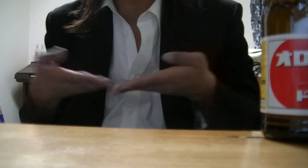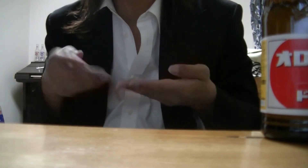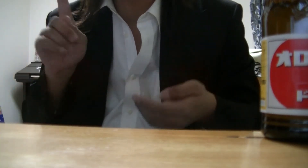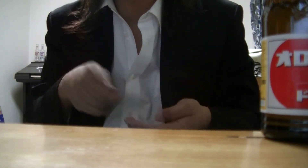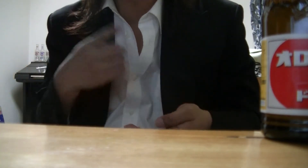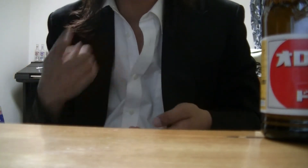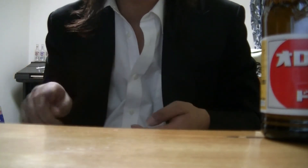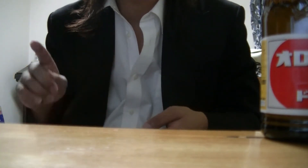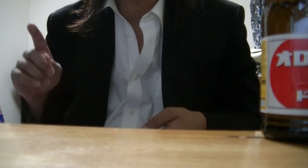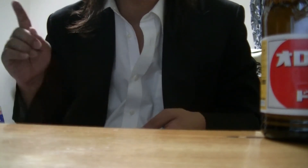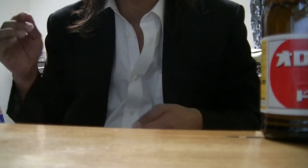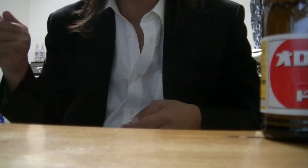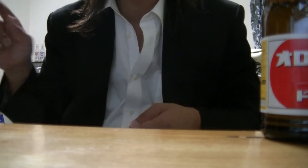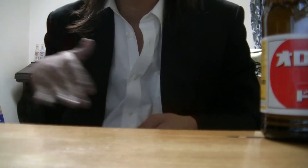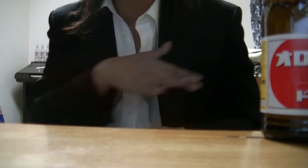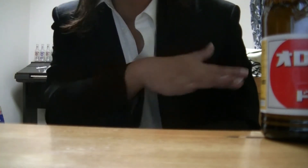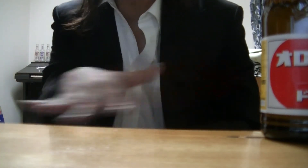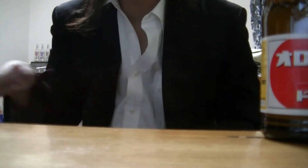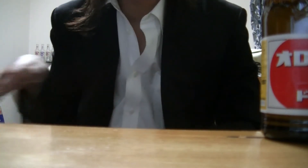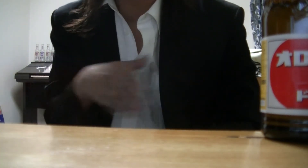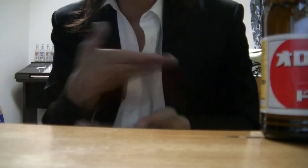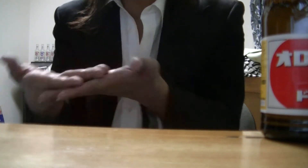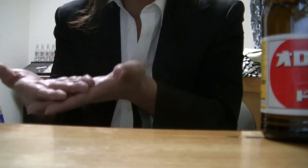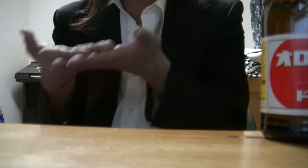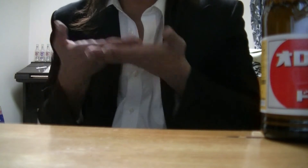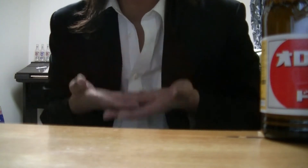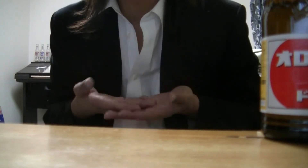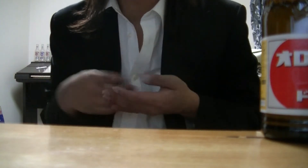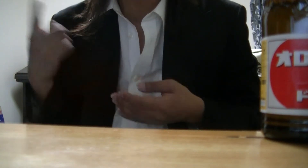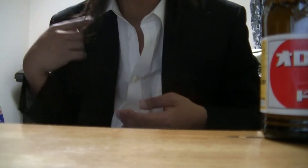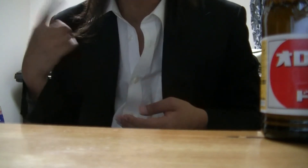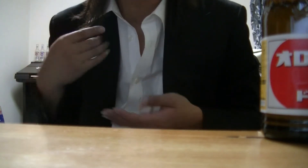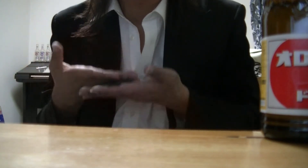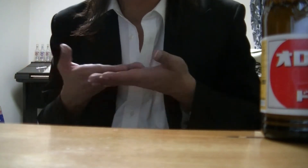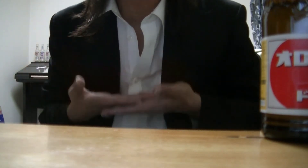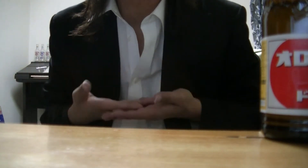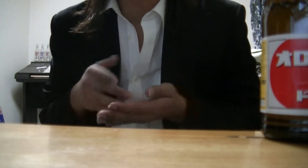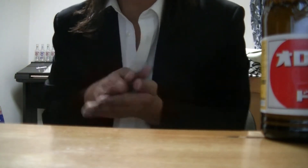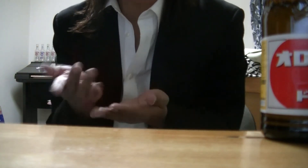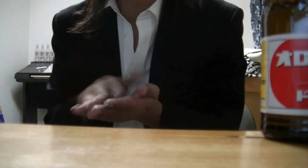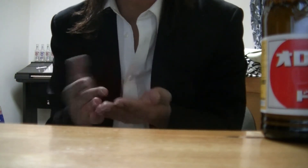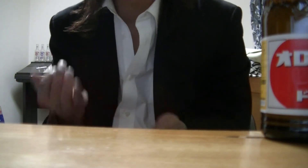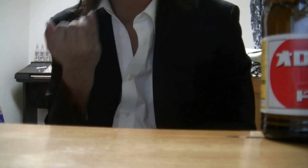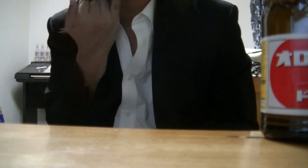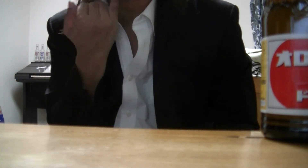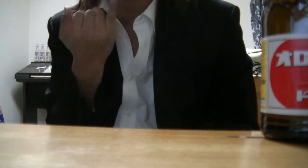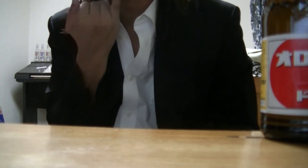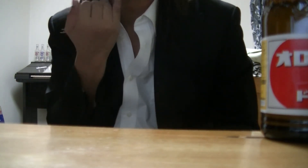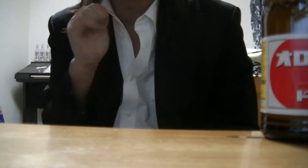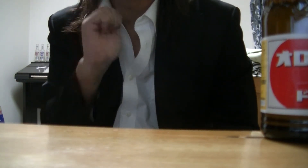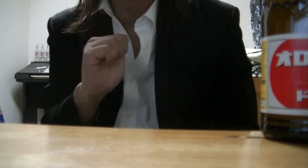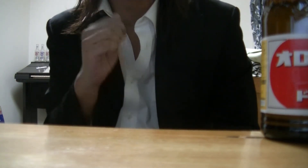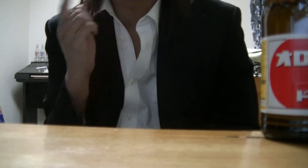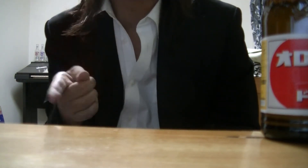はみんなディズニーランドで教わった。 あの本はやっぱいいですね、いいですね、いいですね、うん、あの本いいです。あ